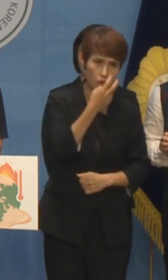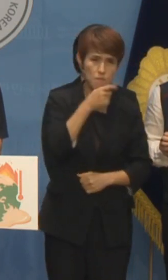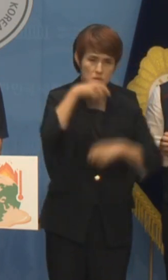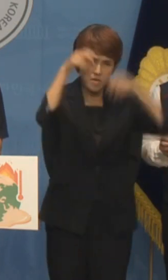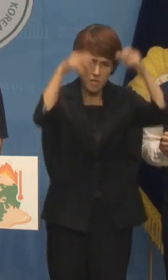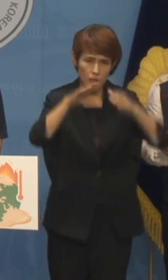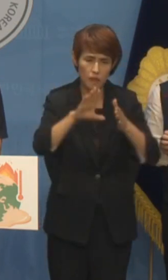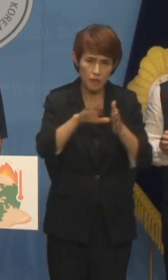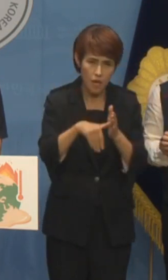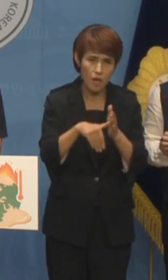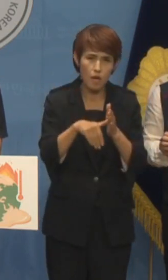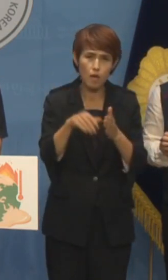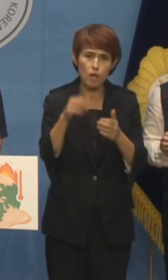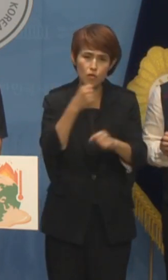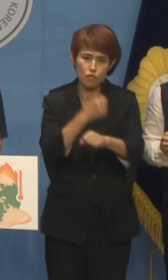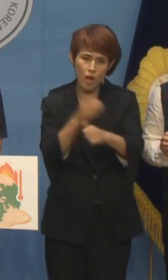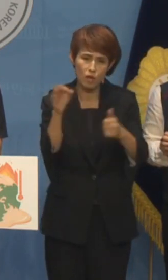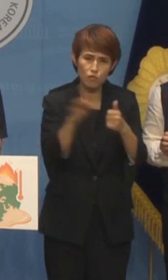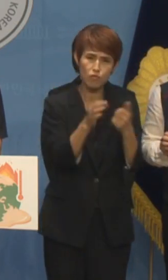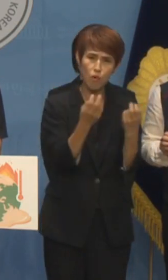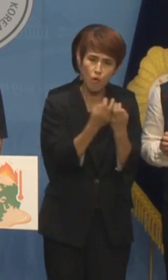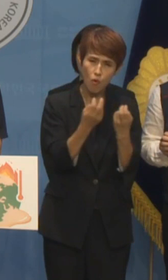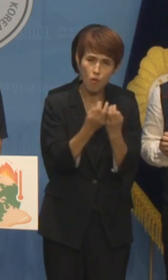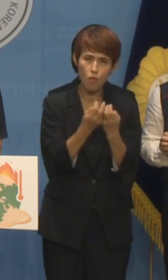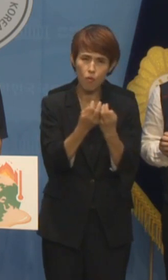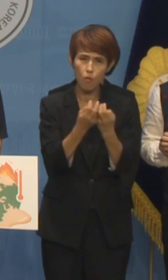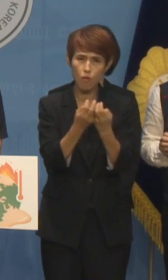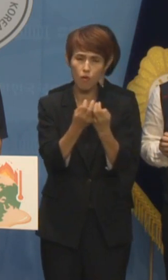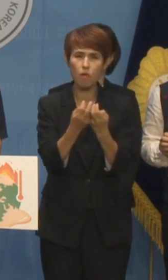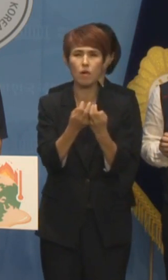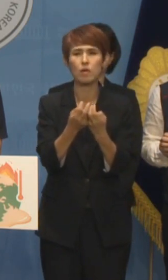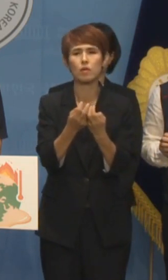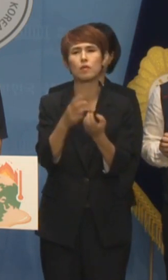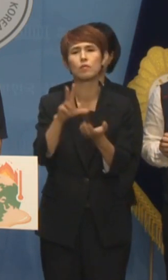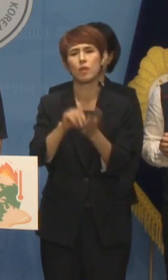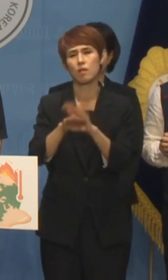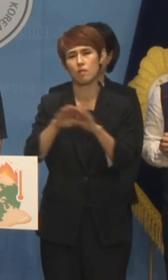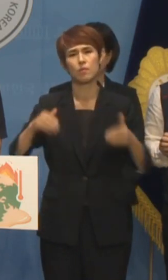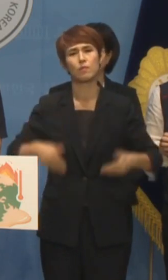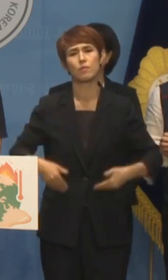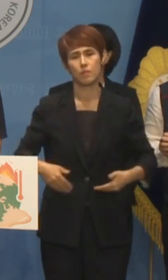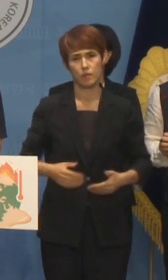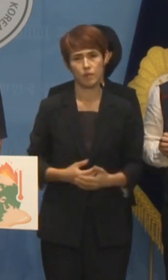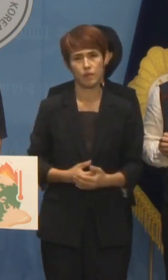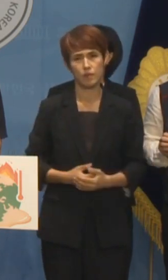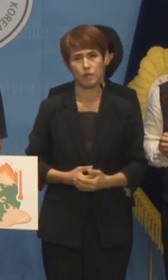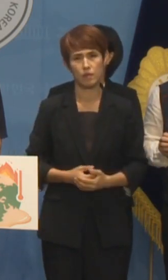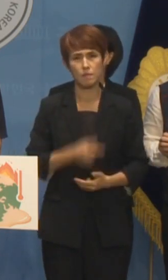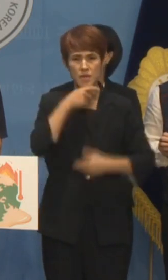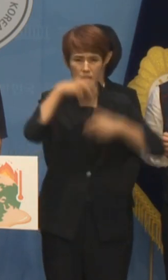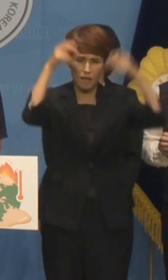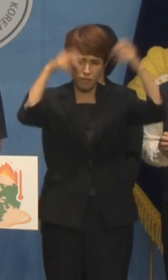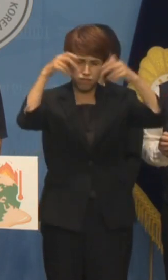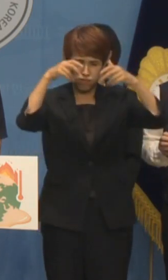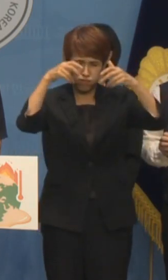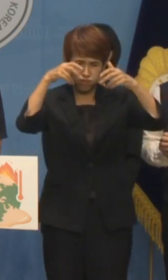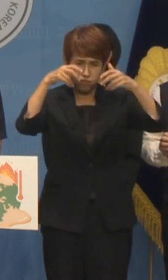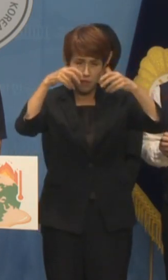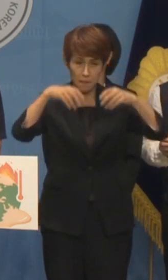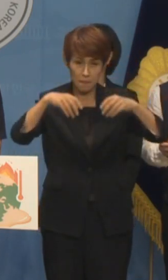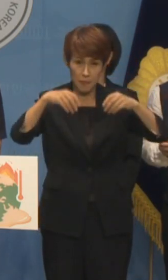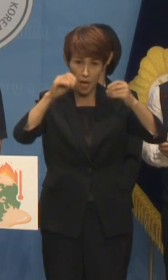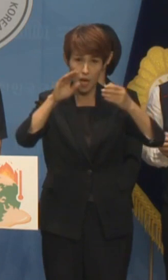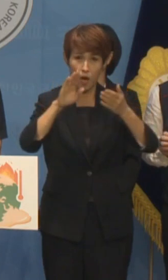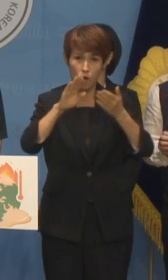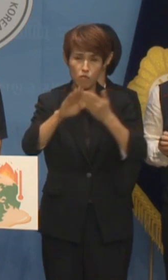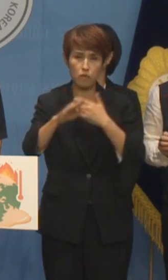등 이에 따른 생계 대처가 필요합니다. 장마가 끝나면 곧 폭염과